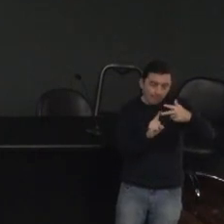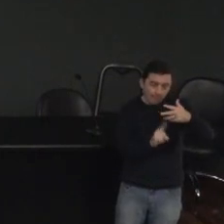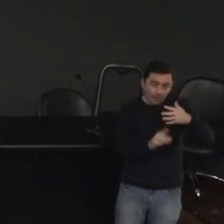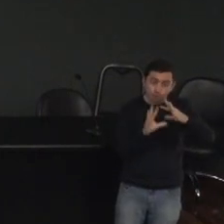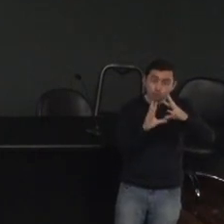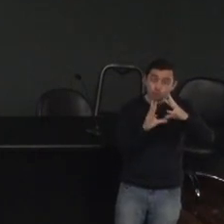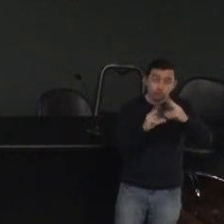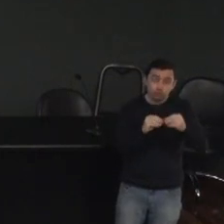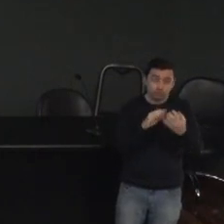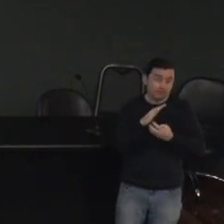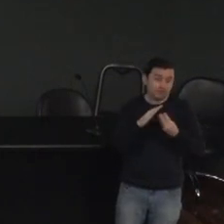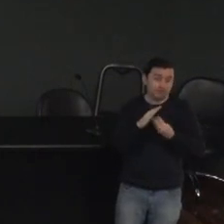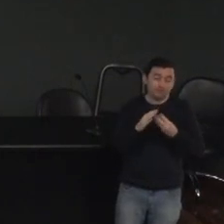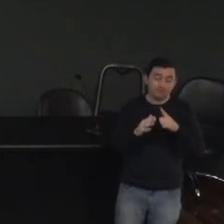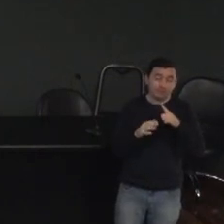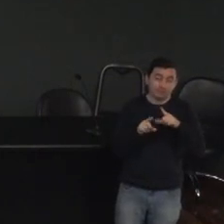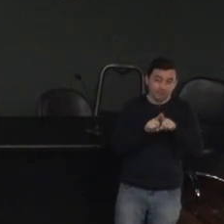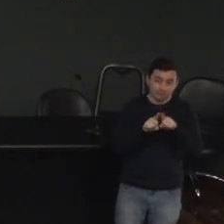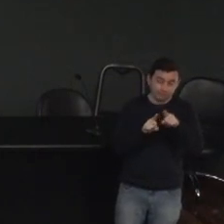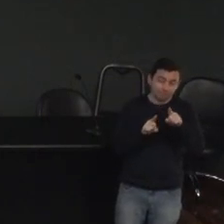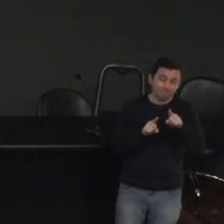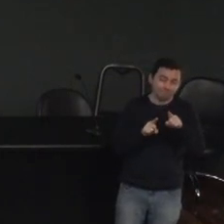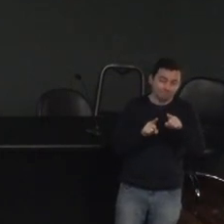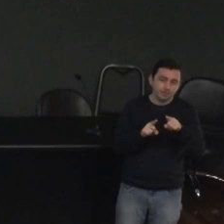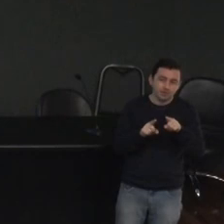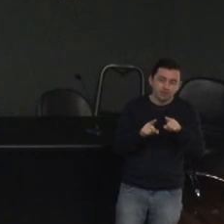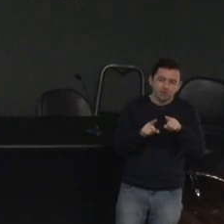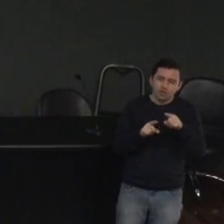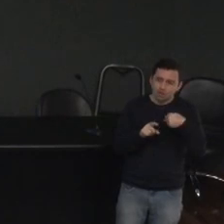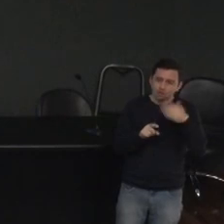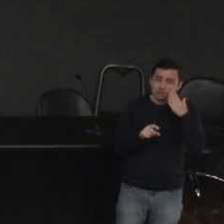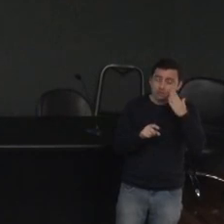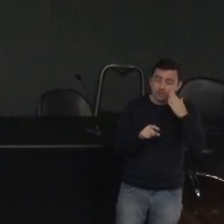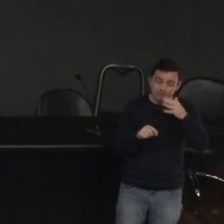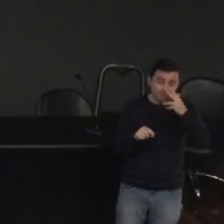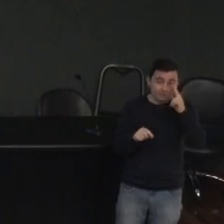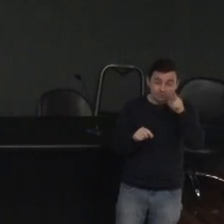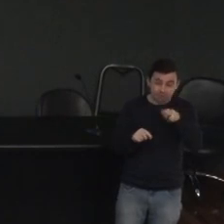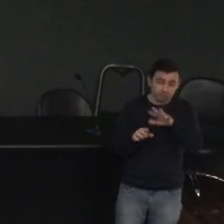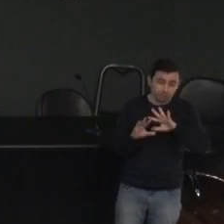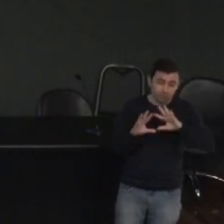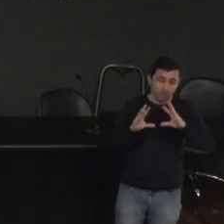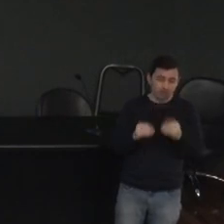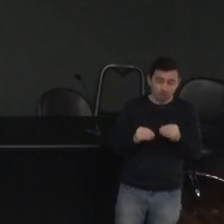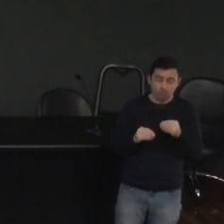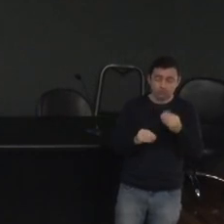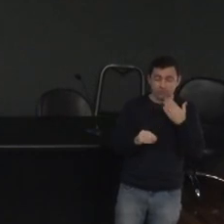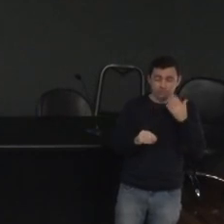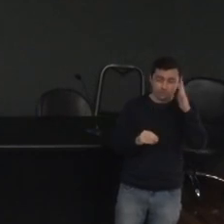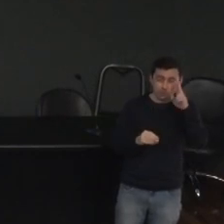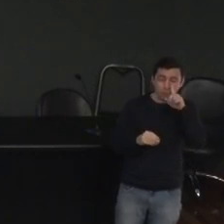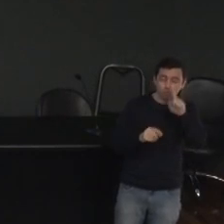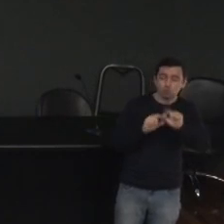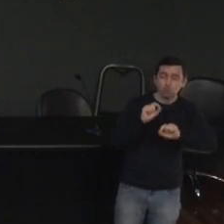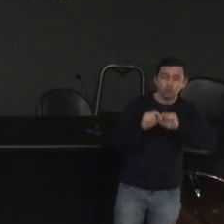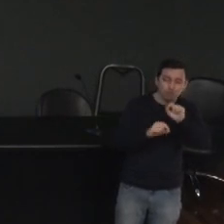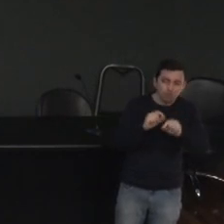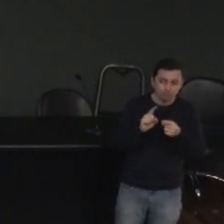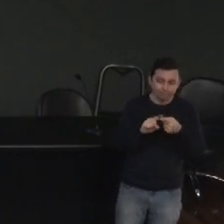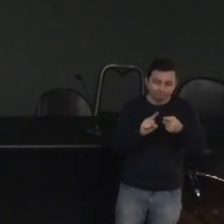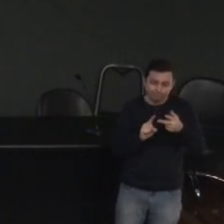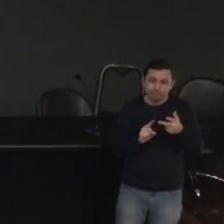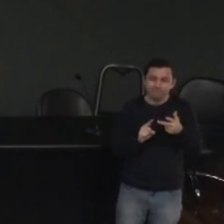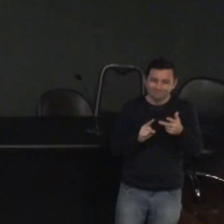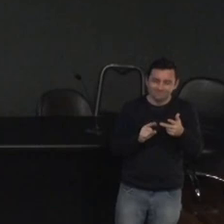e todos os terceiros com base nessa visão geral eu já sei qual é o meu risco vocês lembram no exemplo que eu dei ontem lá a